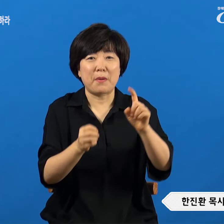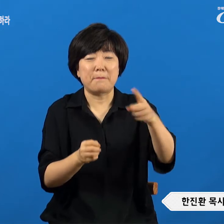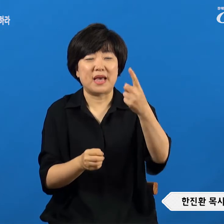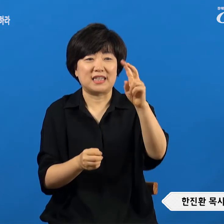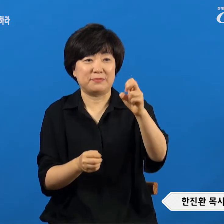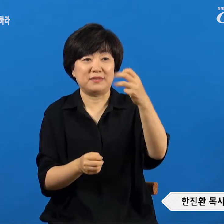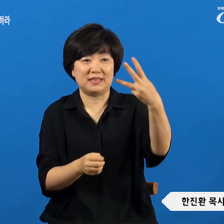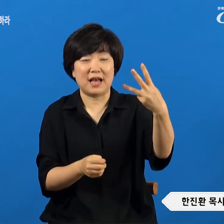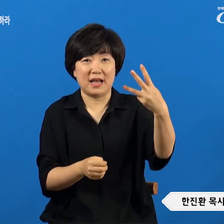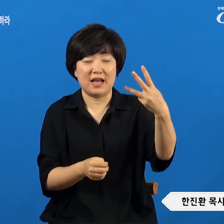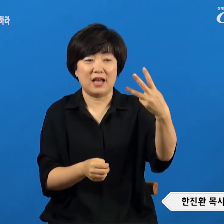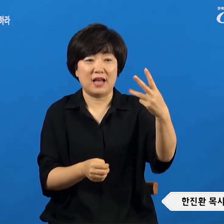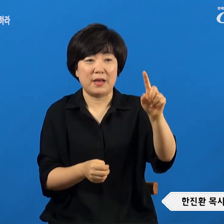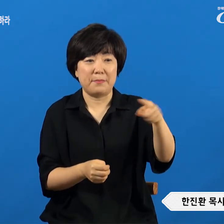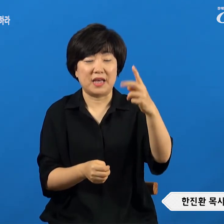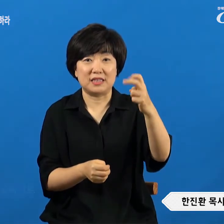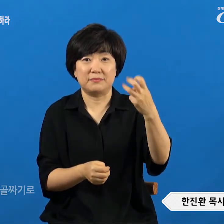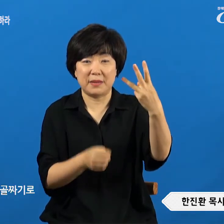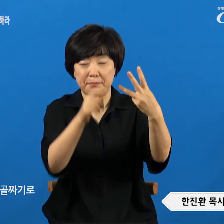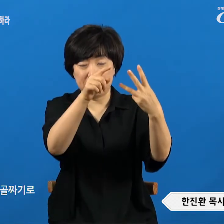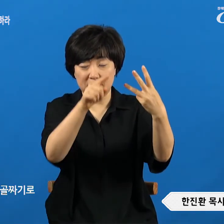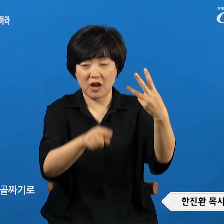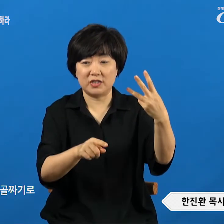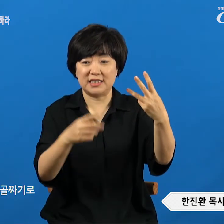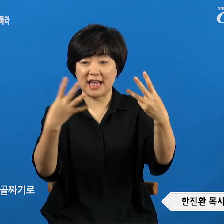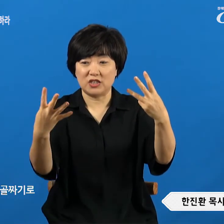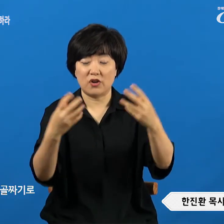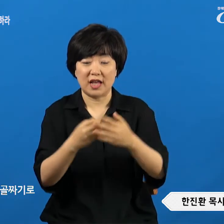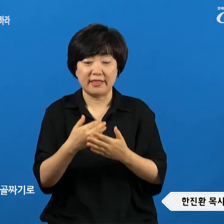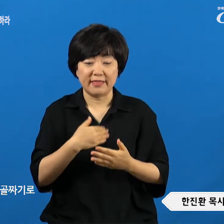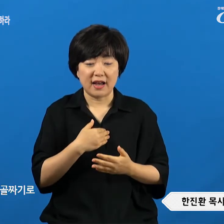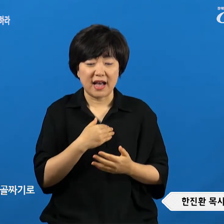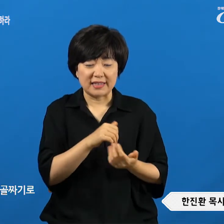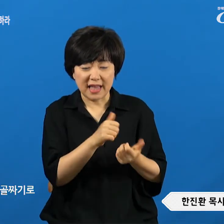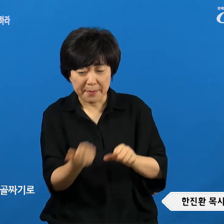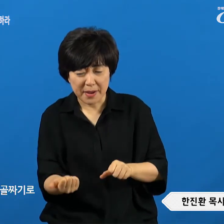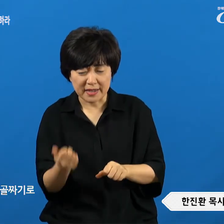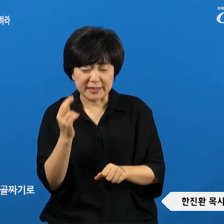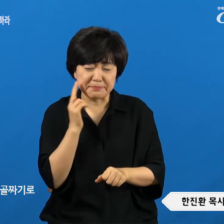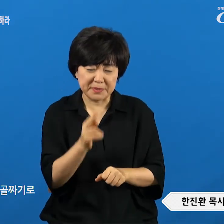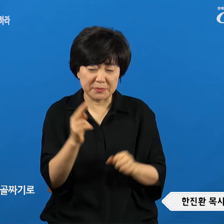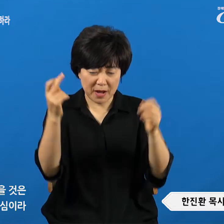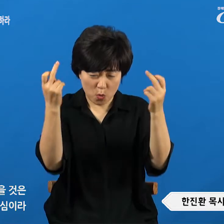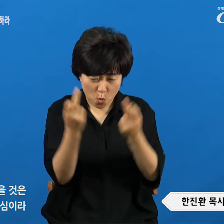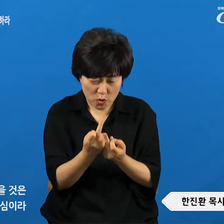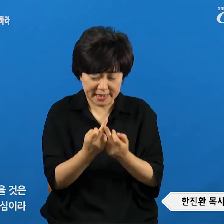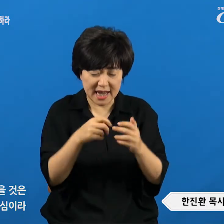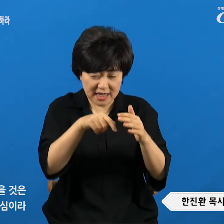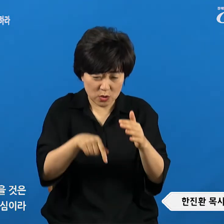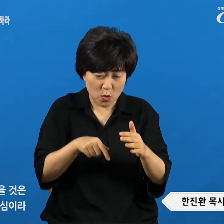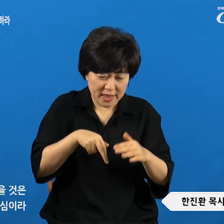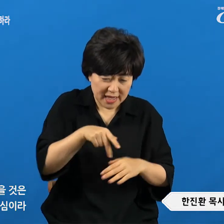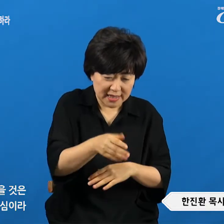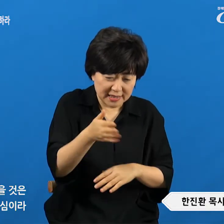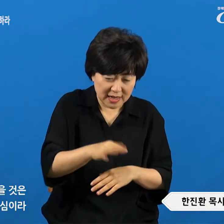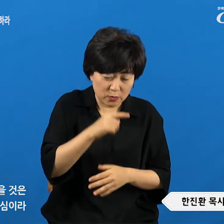124편, 시편 23편 4절에 내가 사망의 음침한 골짜기로 다닐지라도 해를 두려워하지 않을 것은